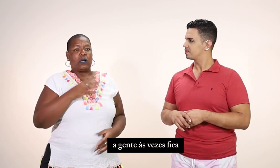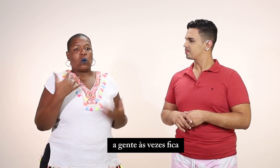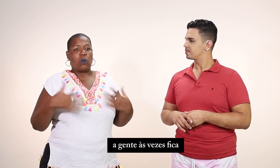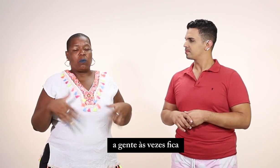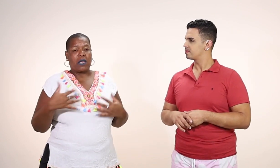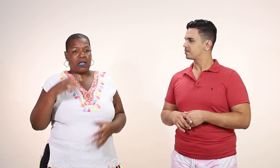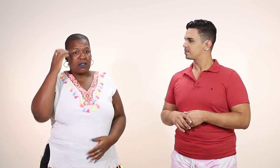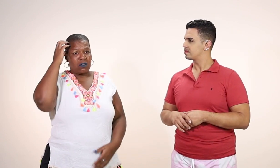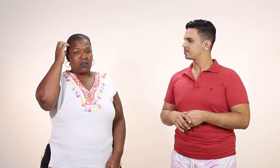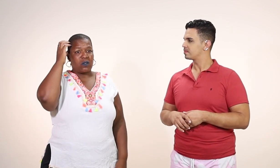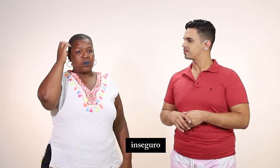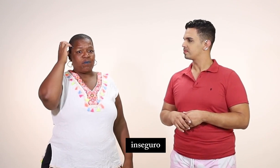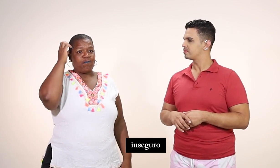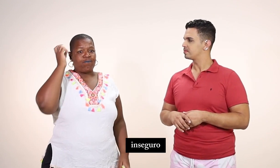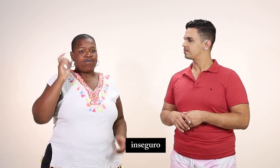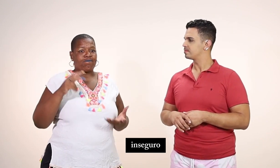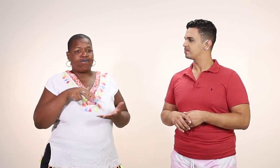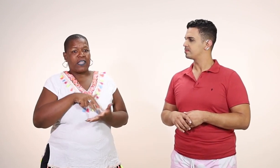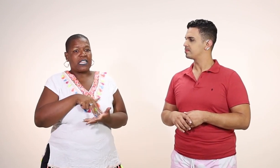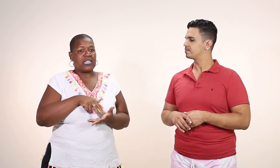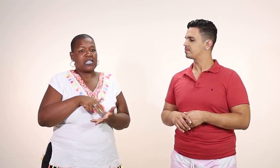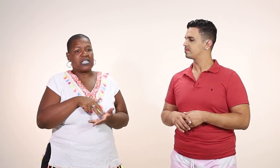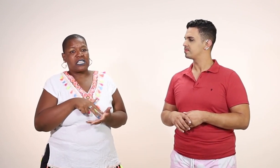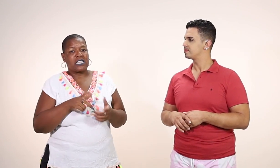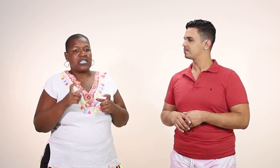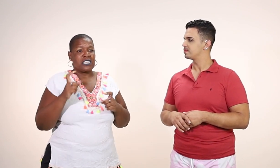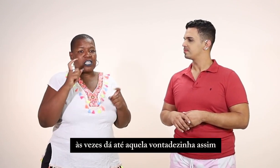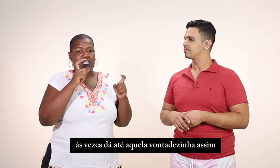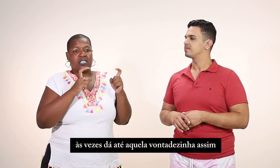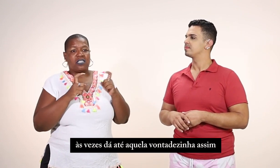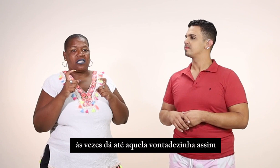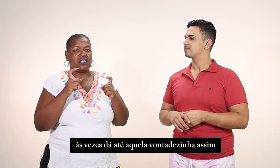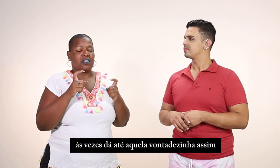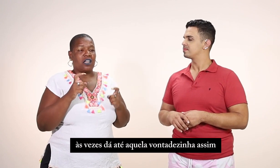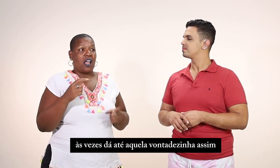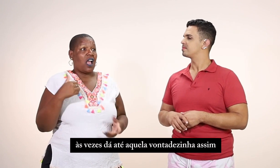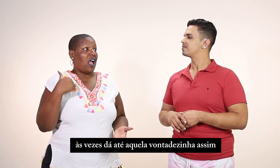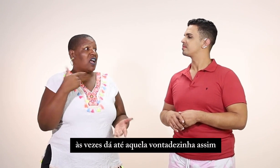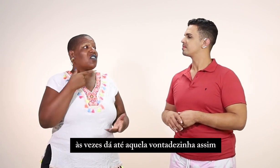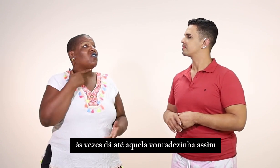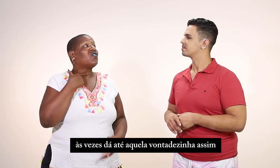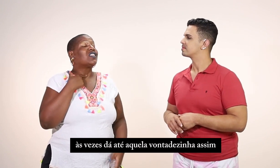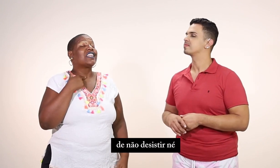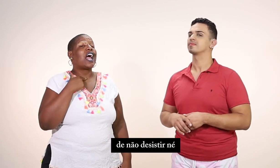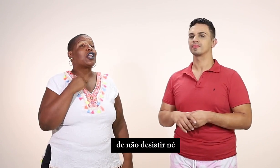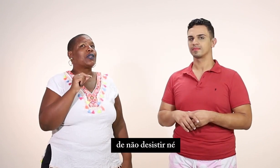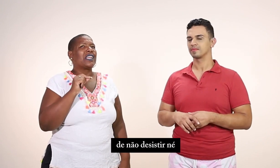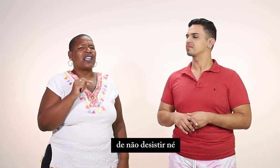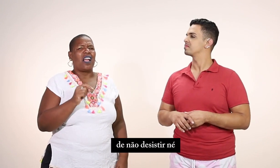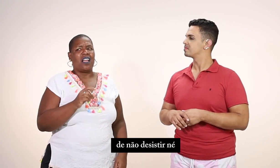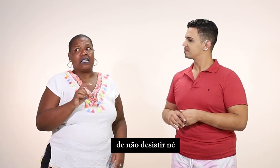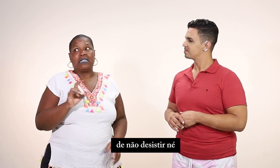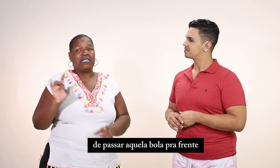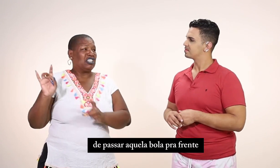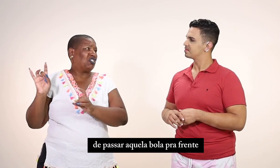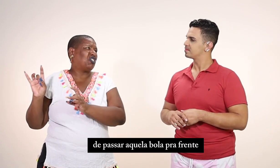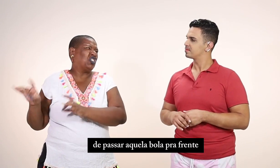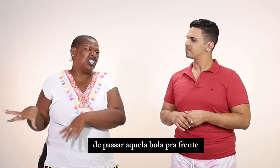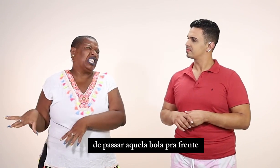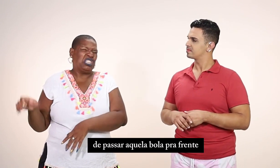fica inseguro, às vezes dá até aquela vontadezinha assim de não desistir, né, de passar aquela bola para